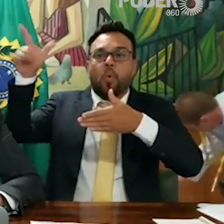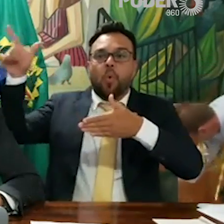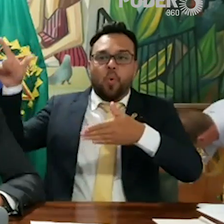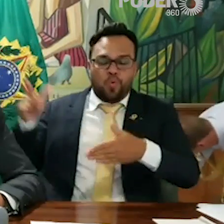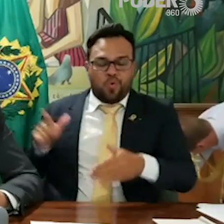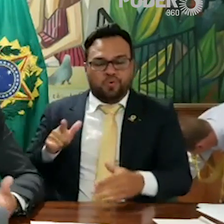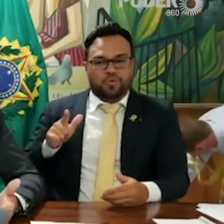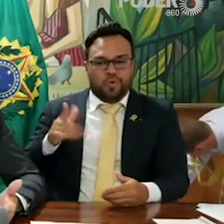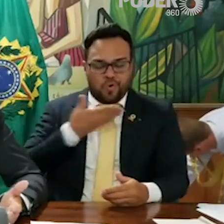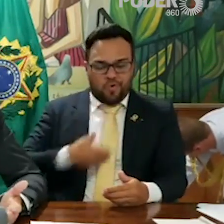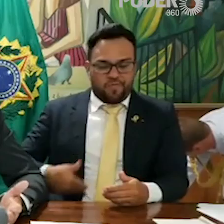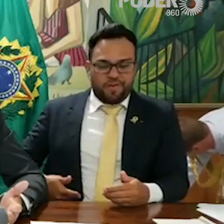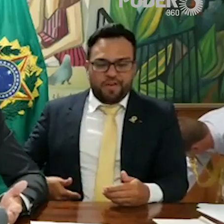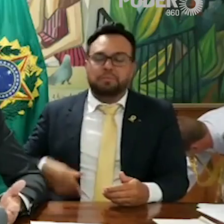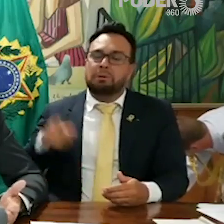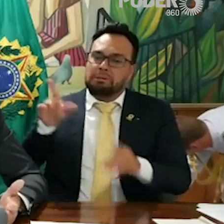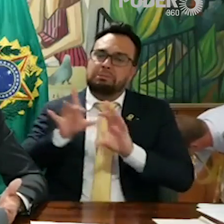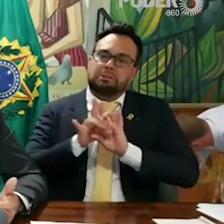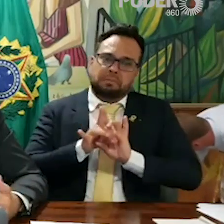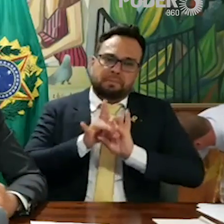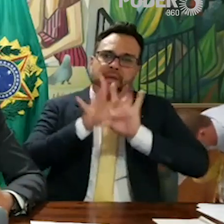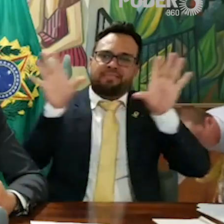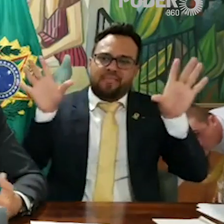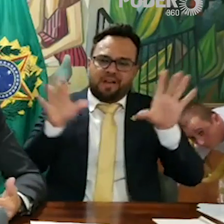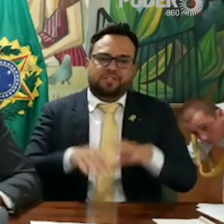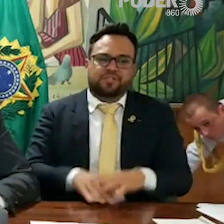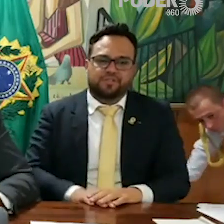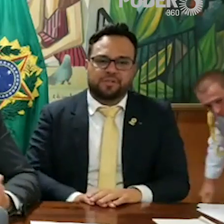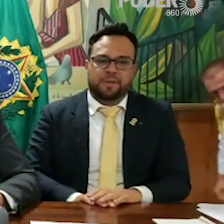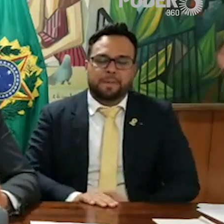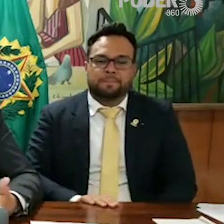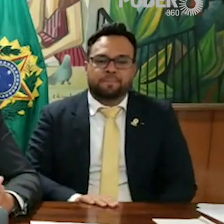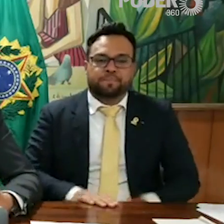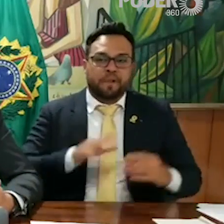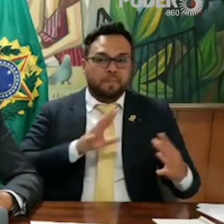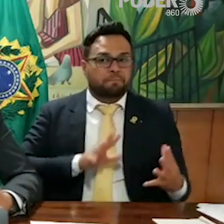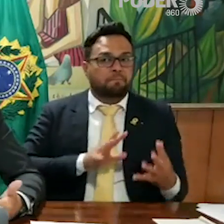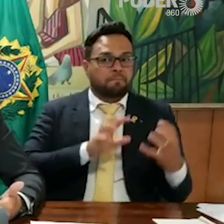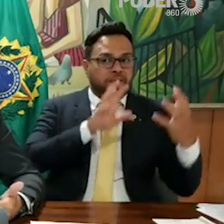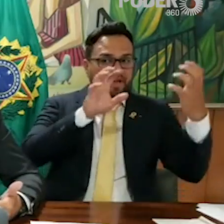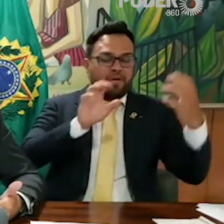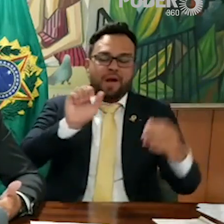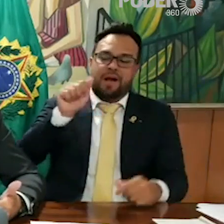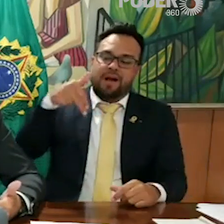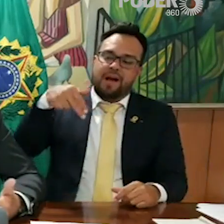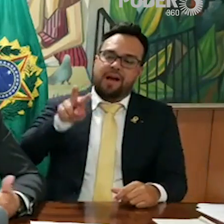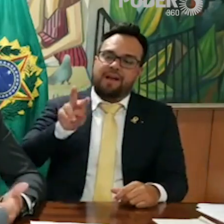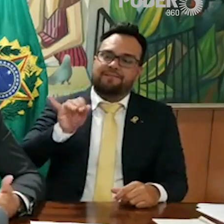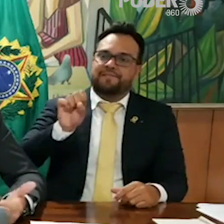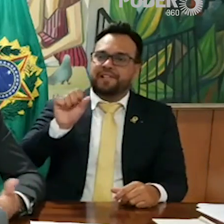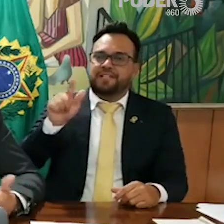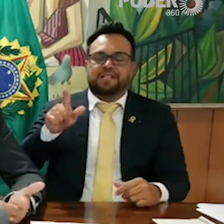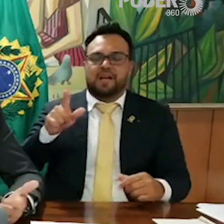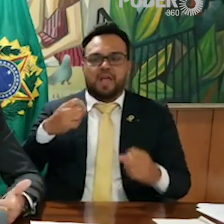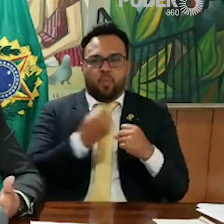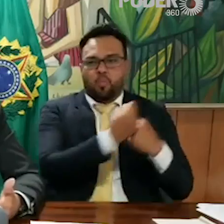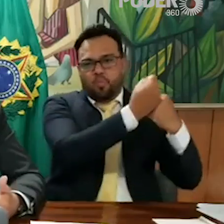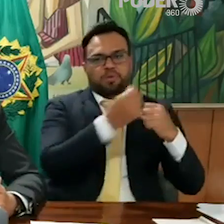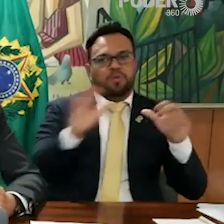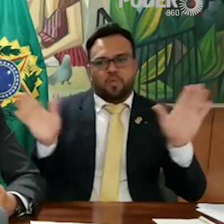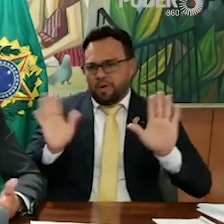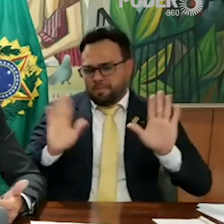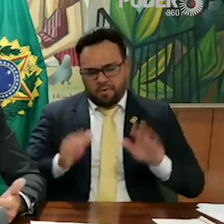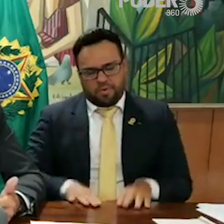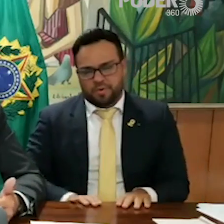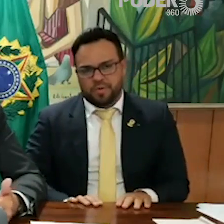tem uma liberdade muito grande. Essa briga com a Anvisa eu não apoio. Não apoio essa briga com a Anvisa. Nós